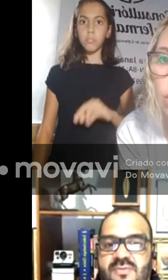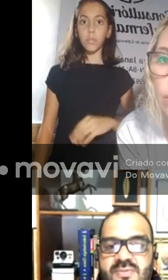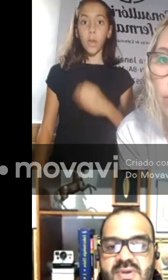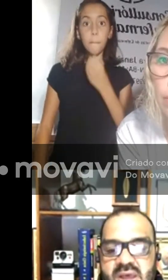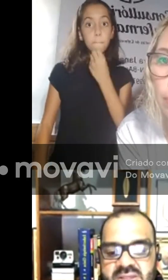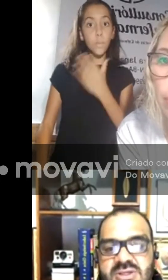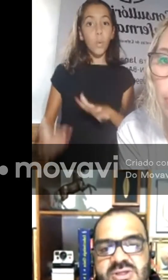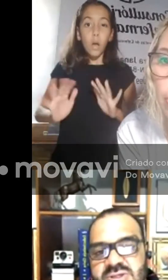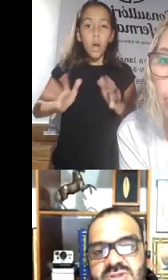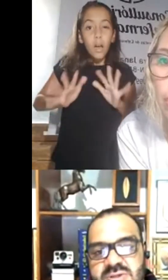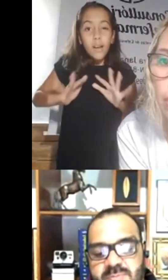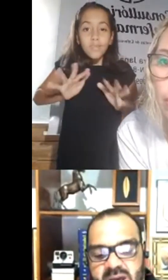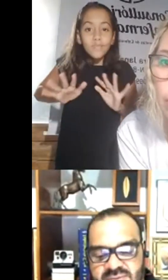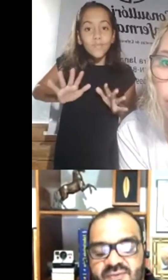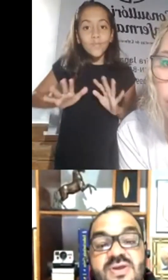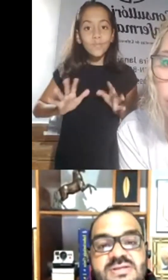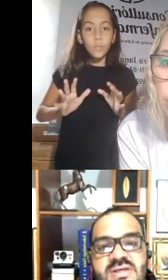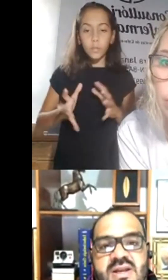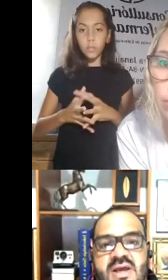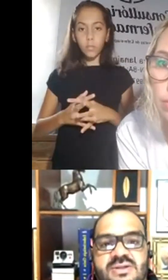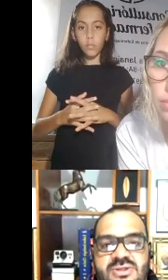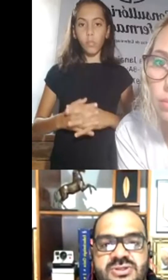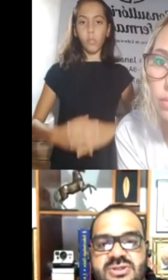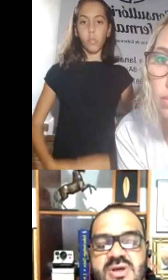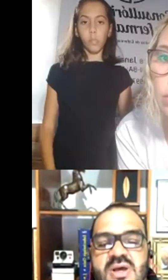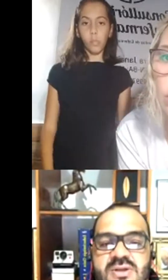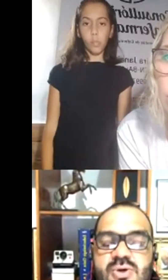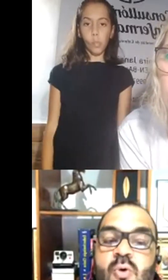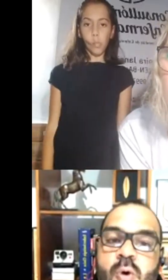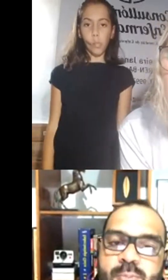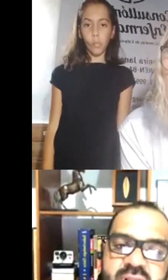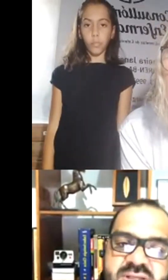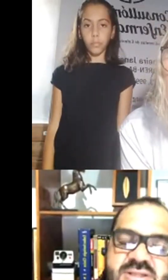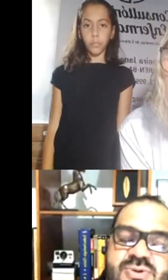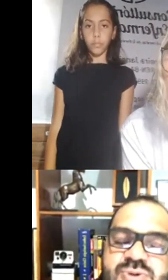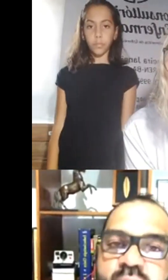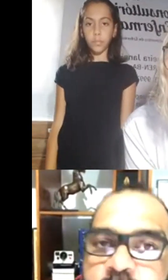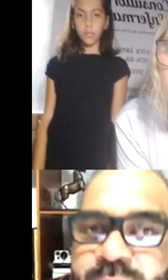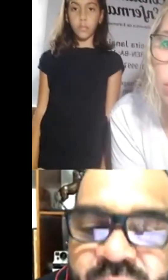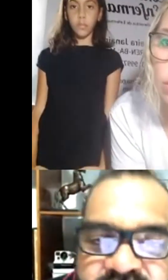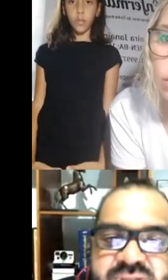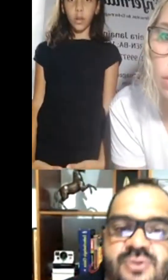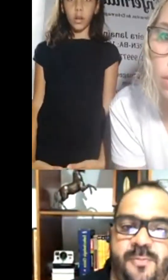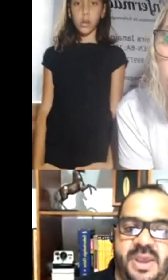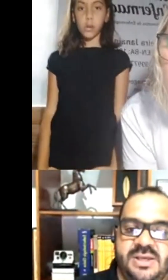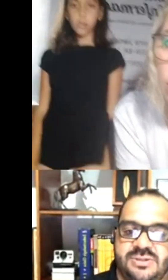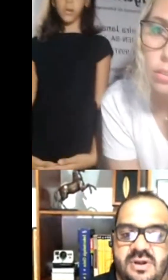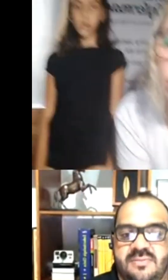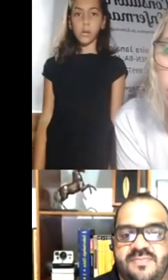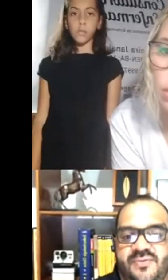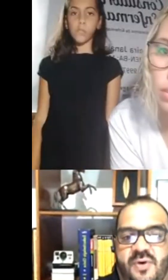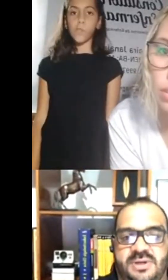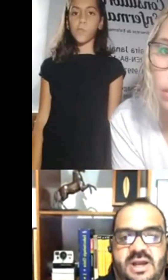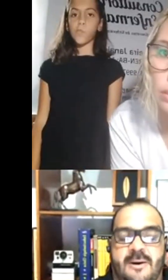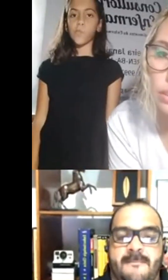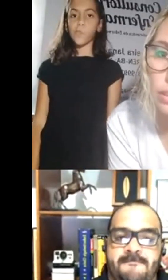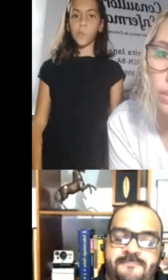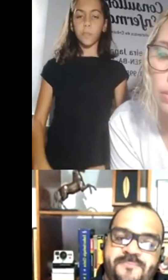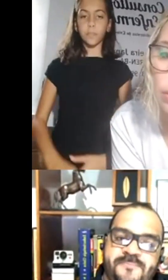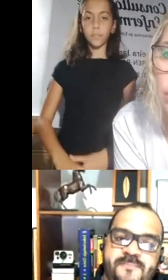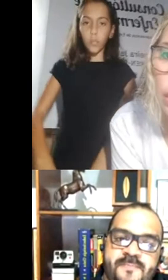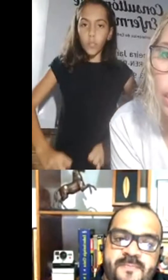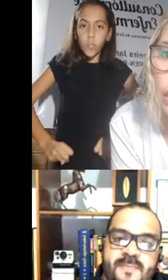questão de parte física, né, de corpo, na questão do seu corpo, do físico, do peso, né, de forma geral.